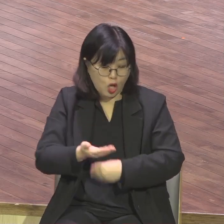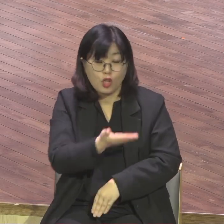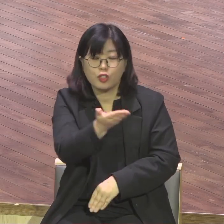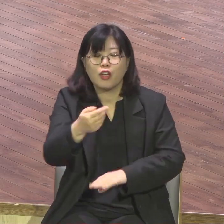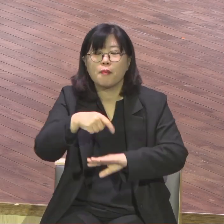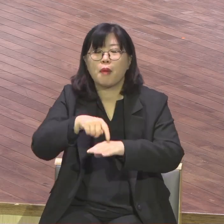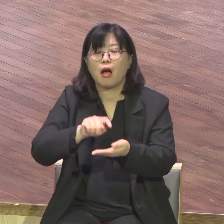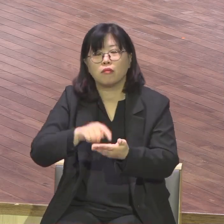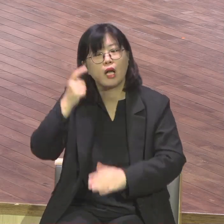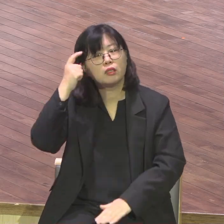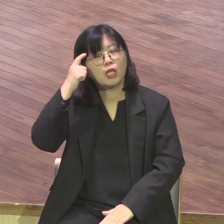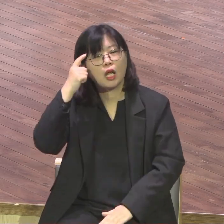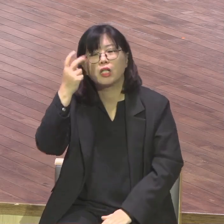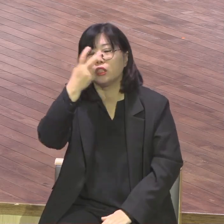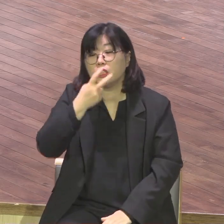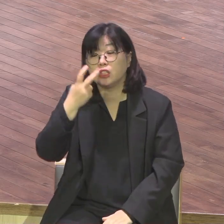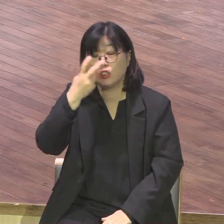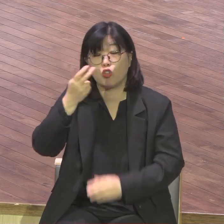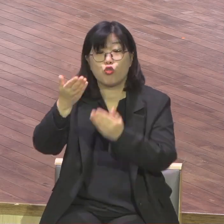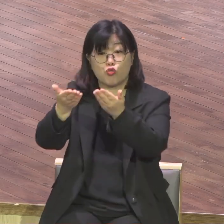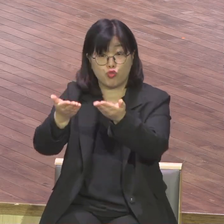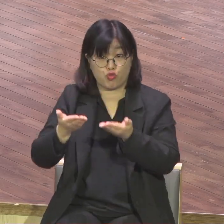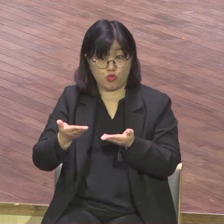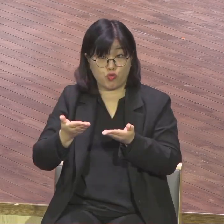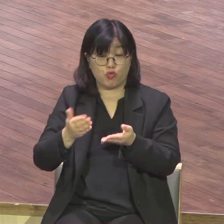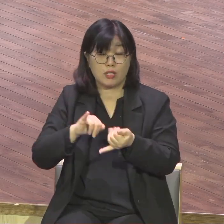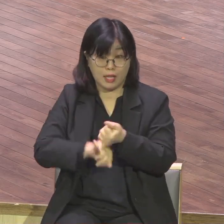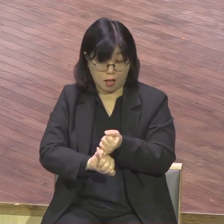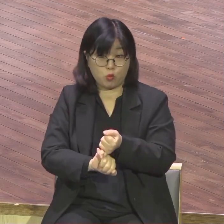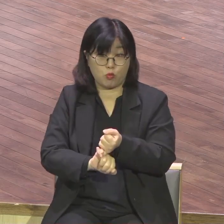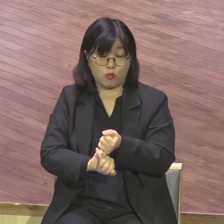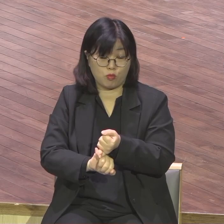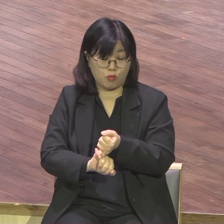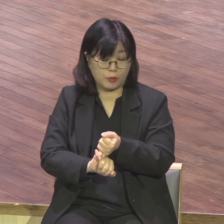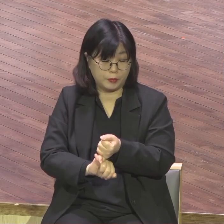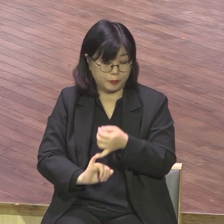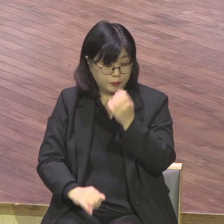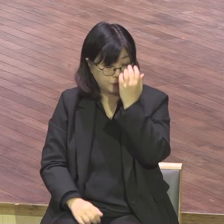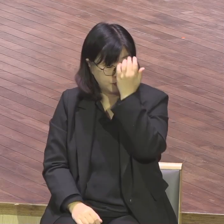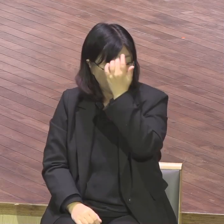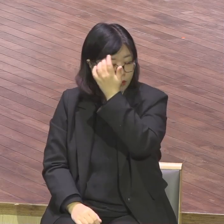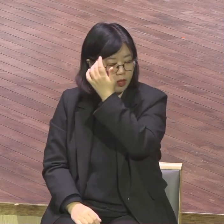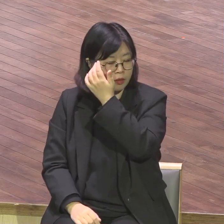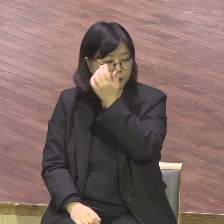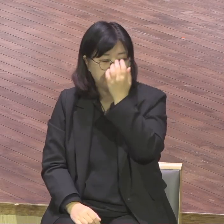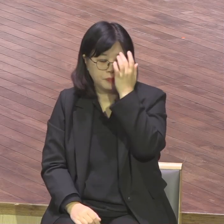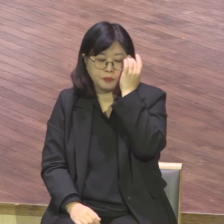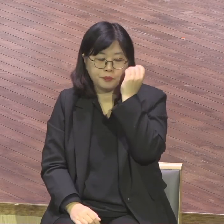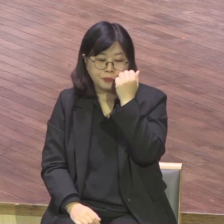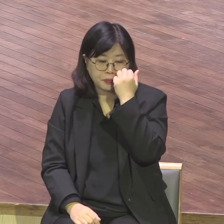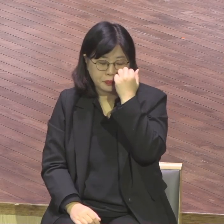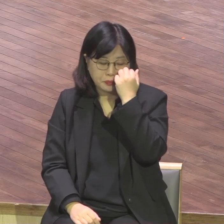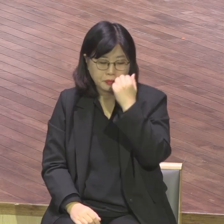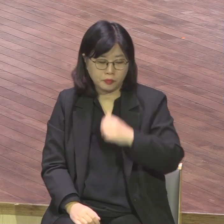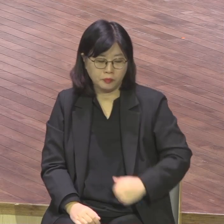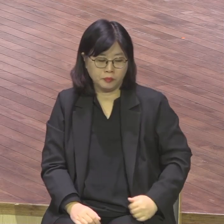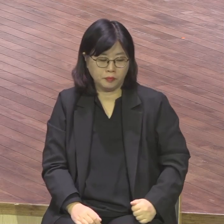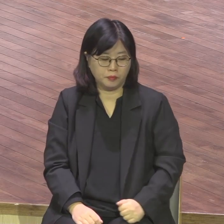생각을 지키시리라. 자, 사도 바울은 빌립보 4장을 시작하면서